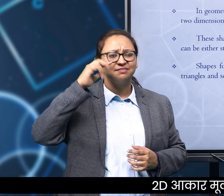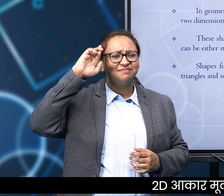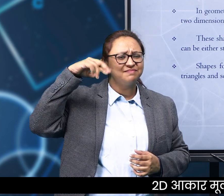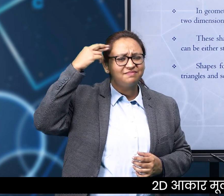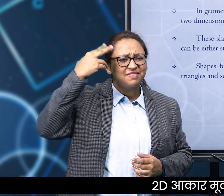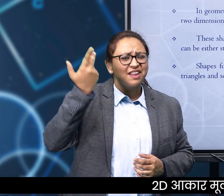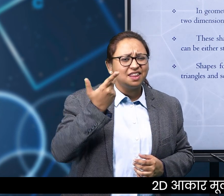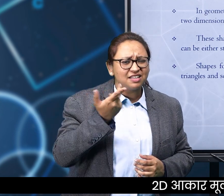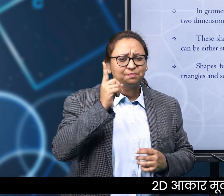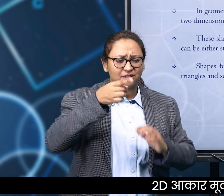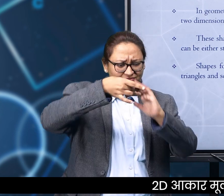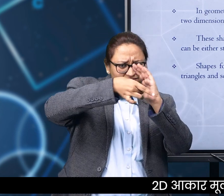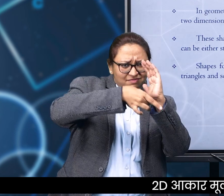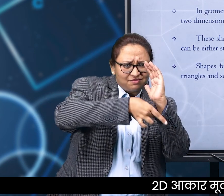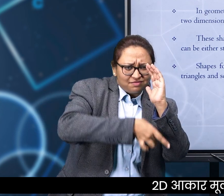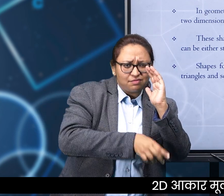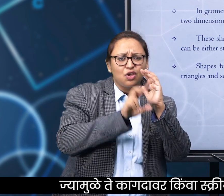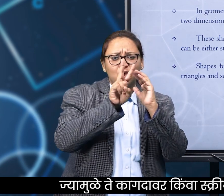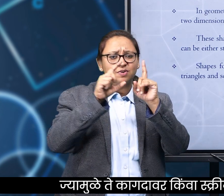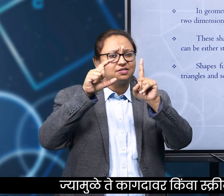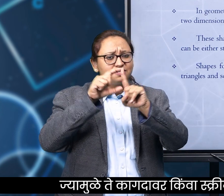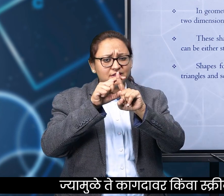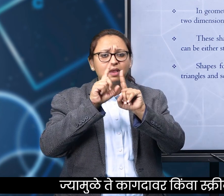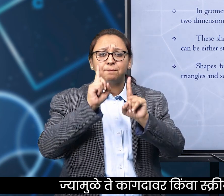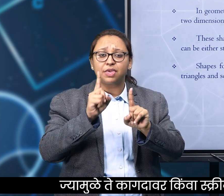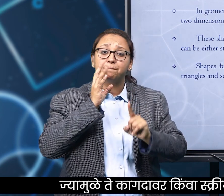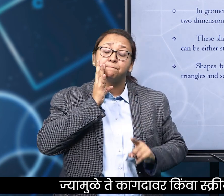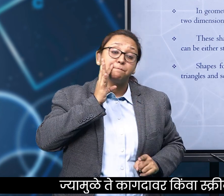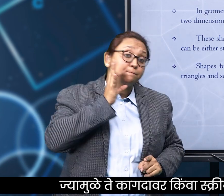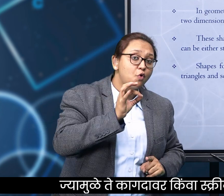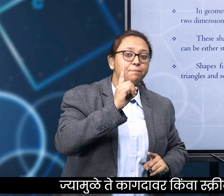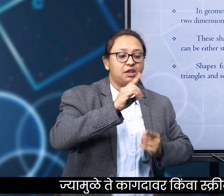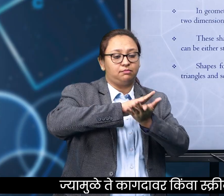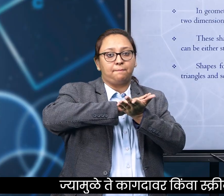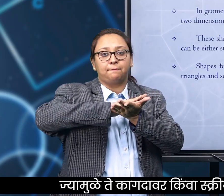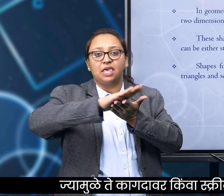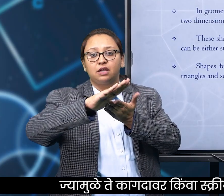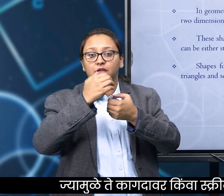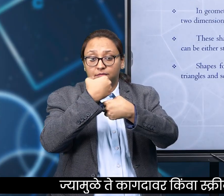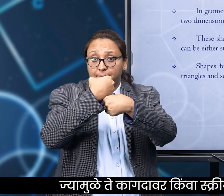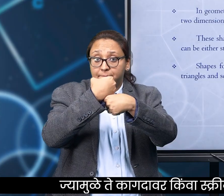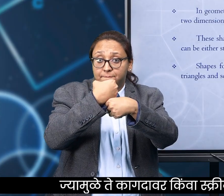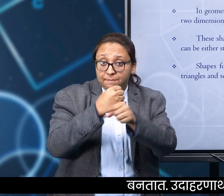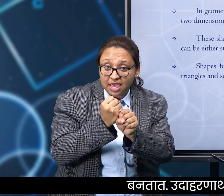2D आकार मूलतः सपाट असतात, ज्यामुळे ते कागदावर किंवा स्क्रीनवर प्रतिनिधित्व करण्यासाठी आदर्श